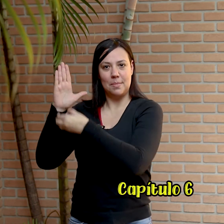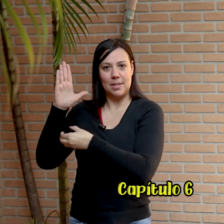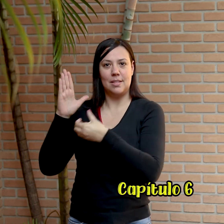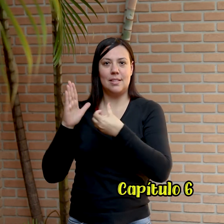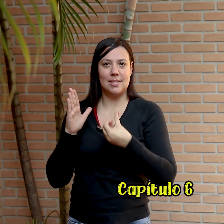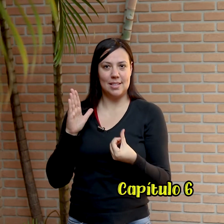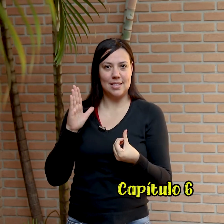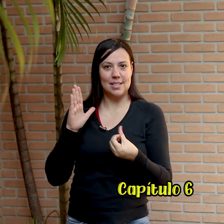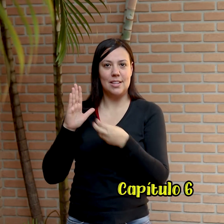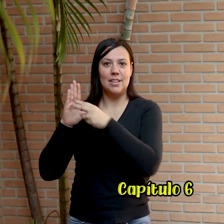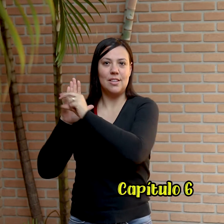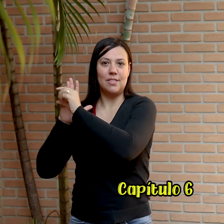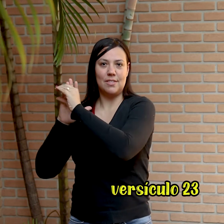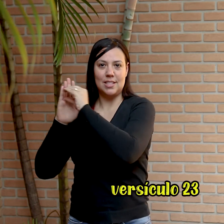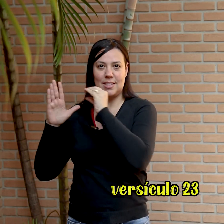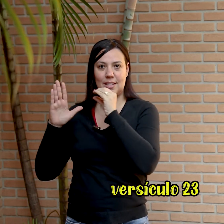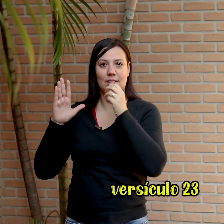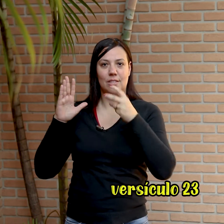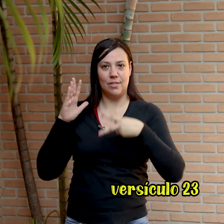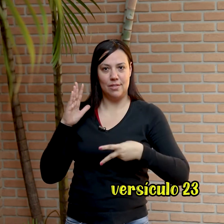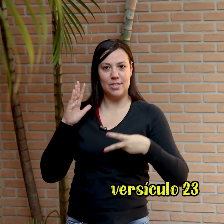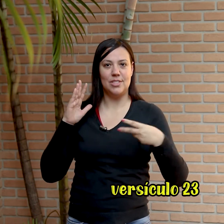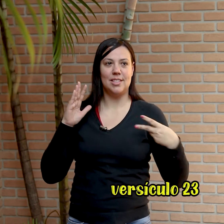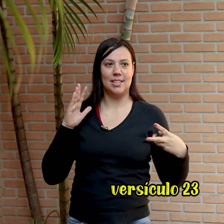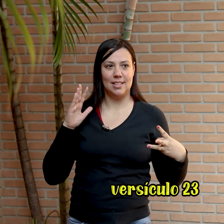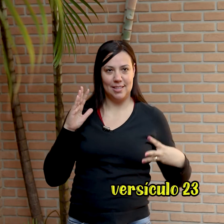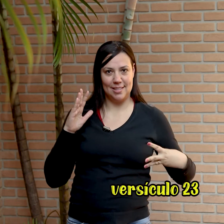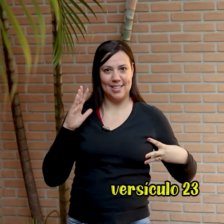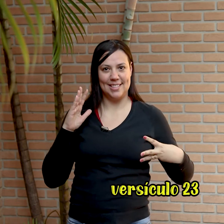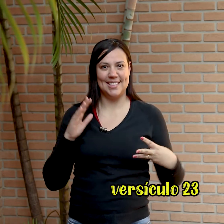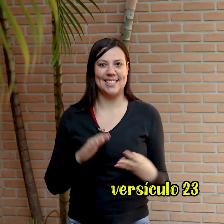capítulo 6, versículo 23.